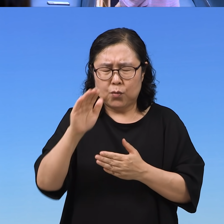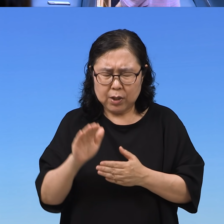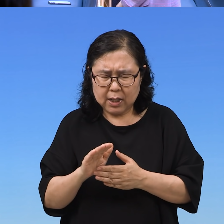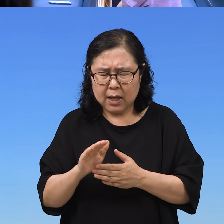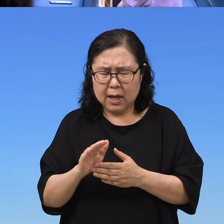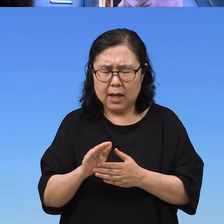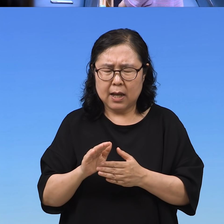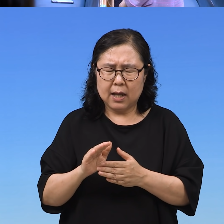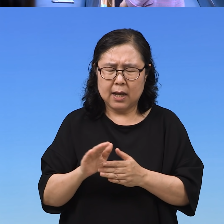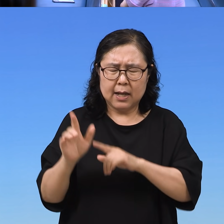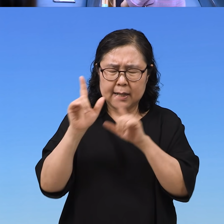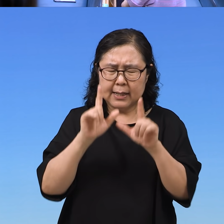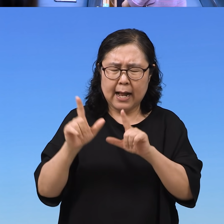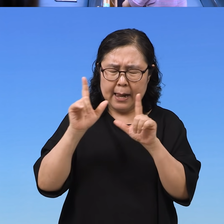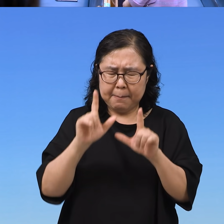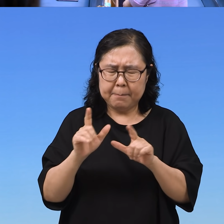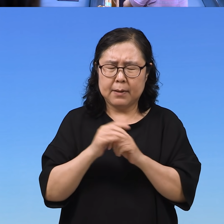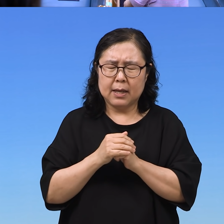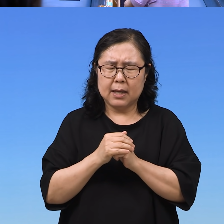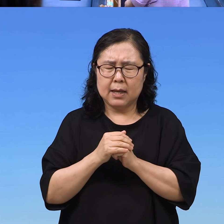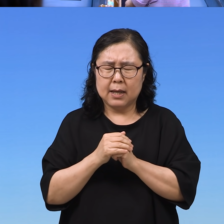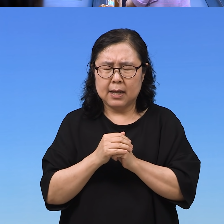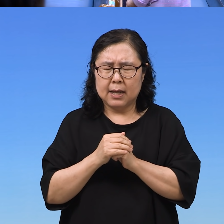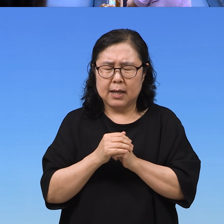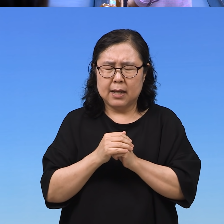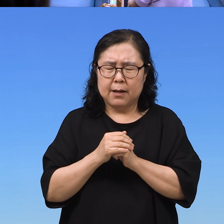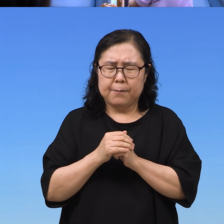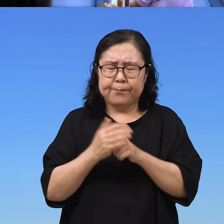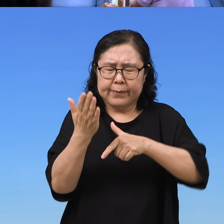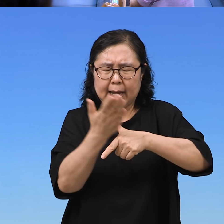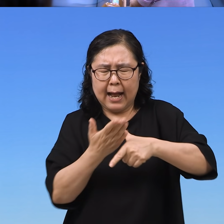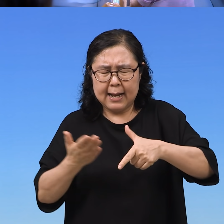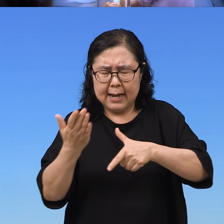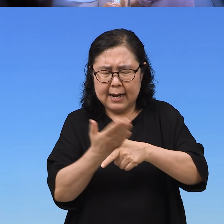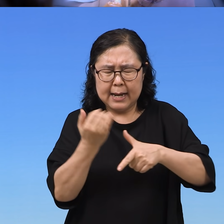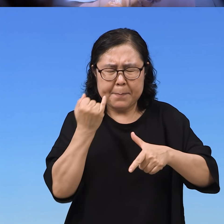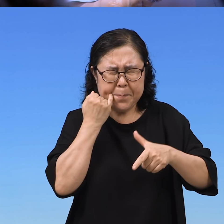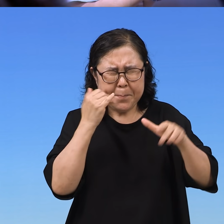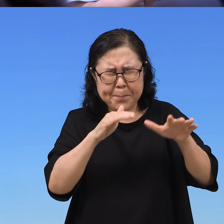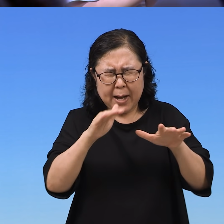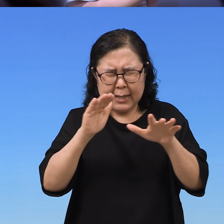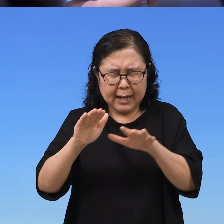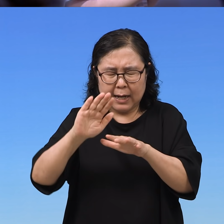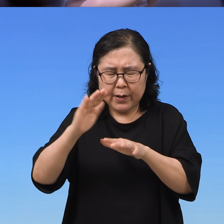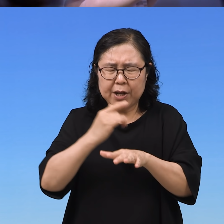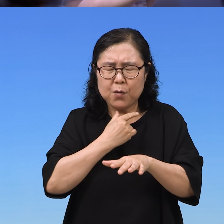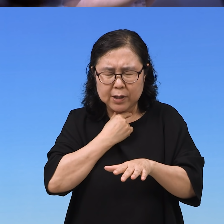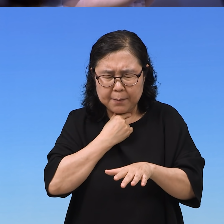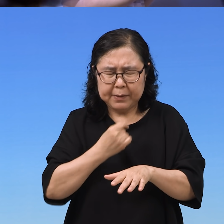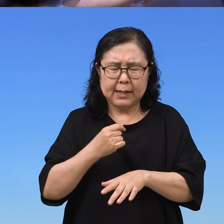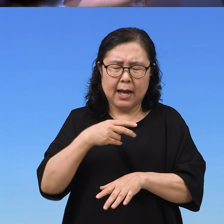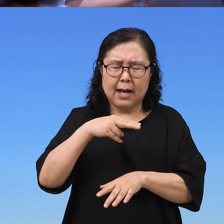하나님 우리 인생이 갈릴리 바다 되기 원합니다. 사해되지 않기를 원합니다.